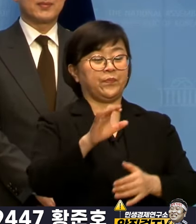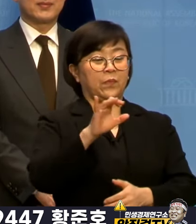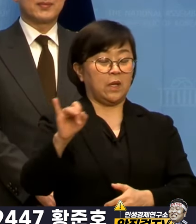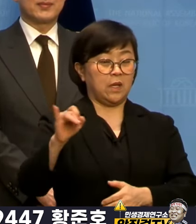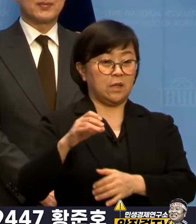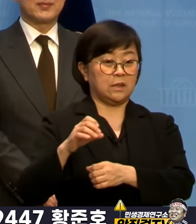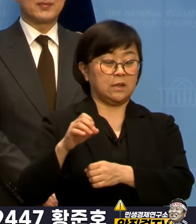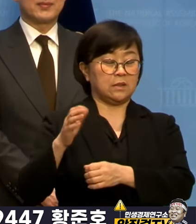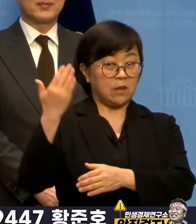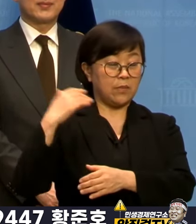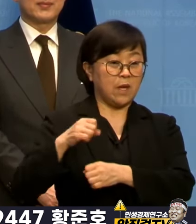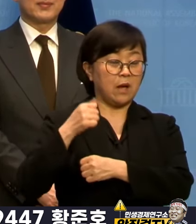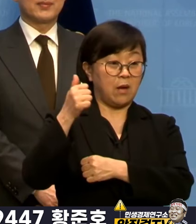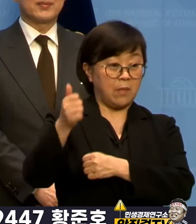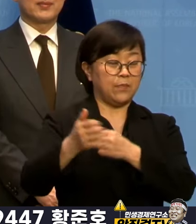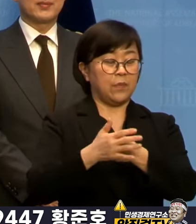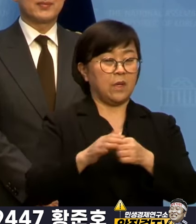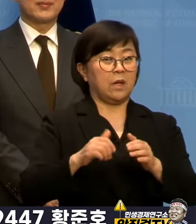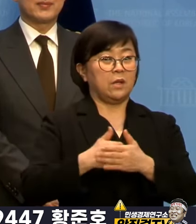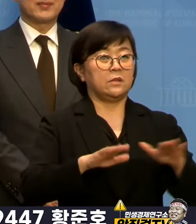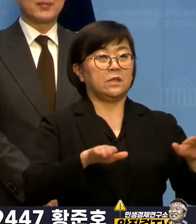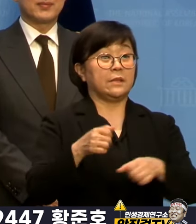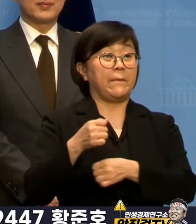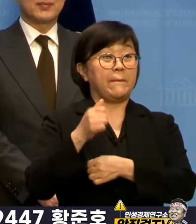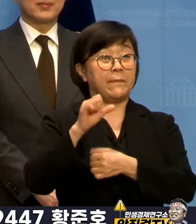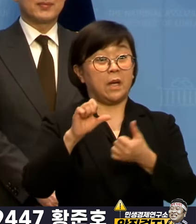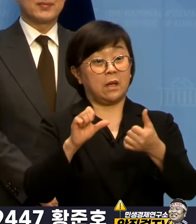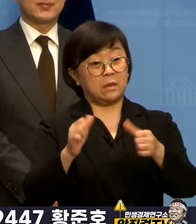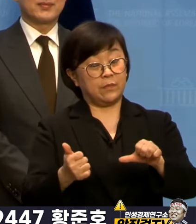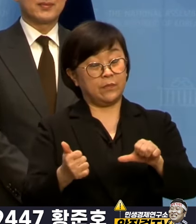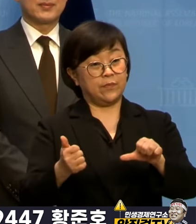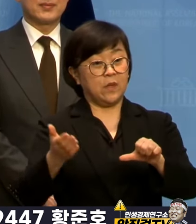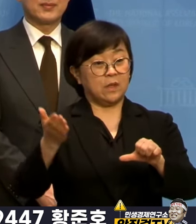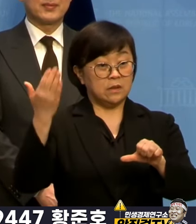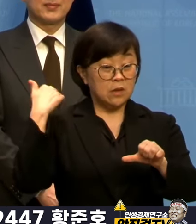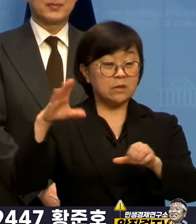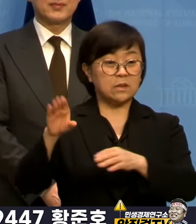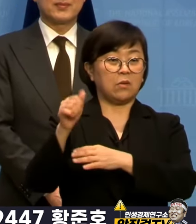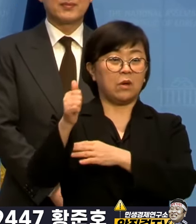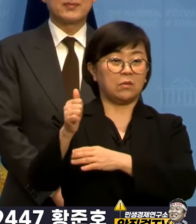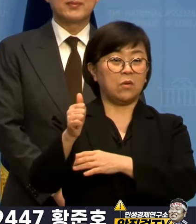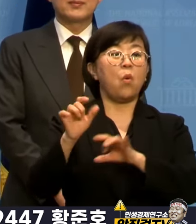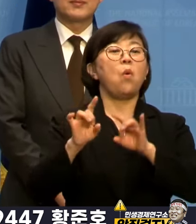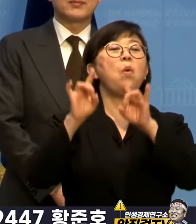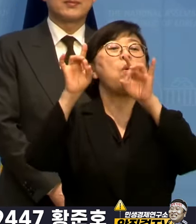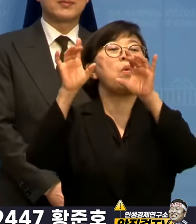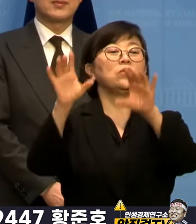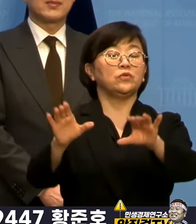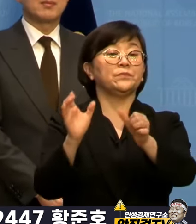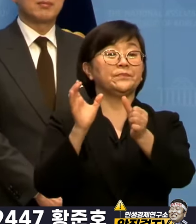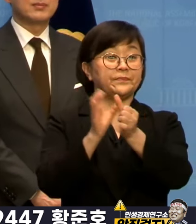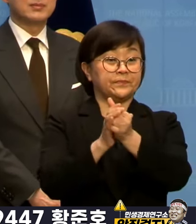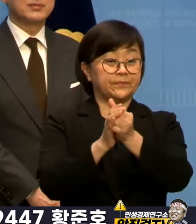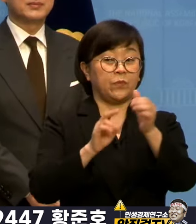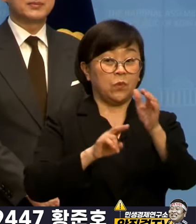입장에서 최상병 사건으로 이종섭 전 장관을 호주대사,